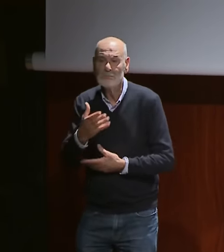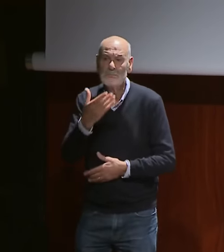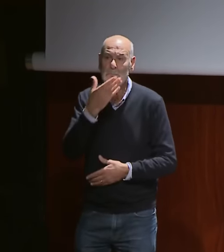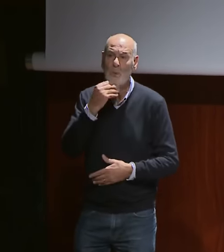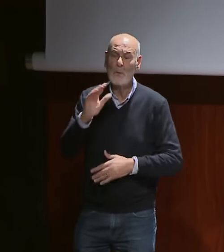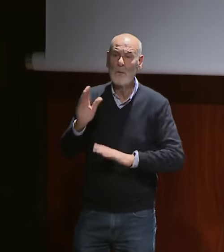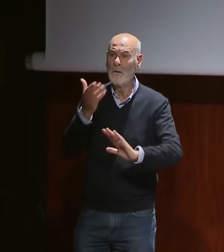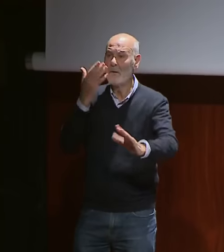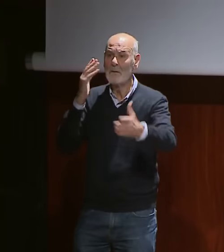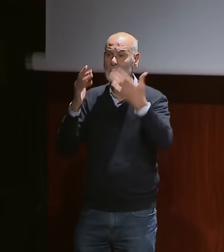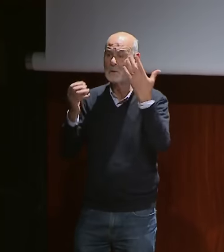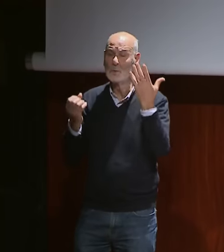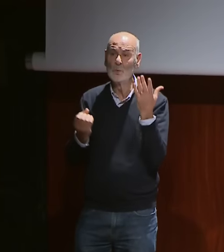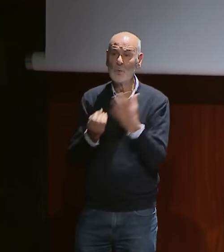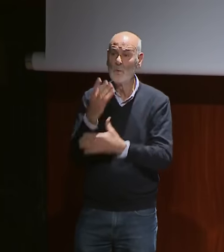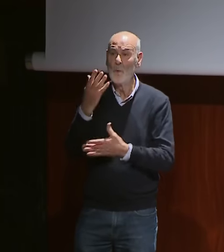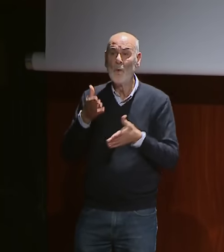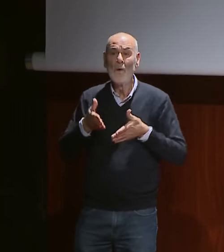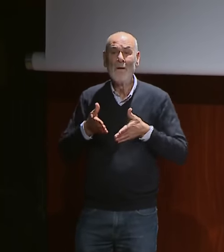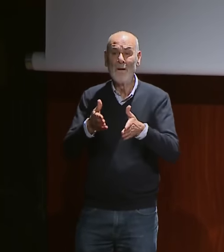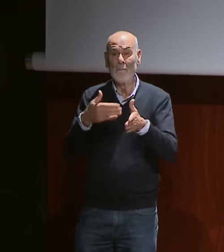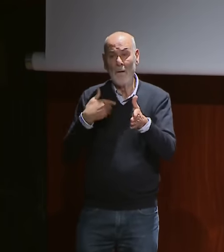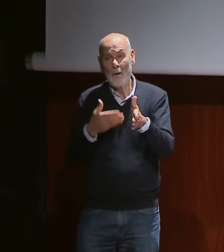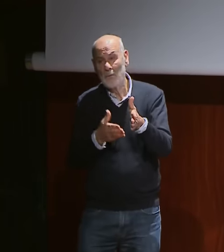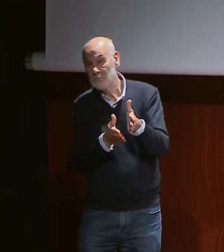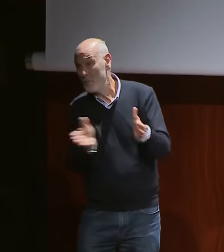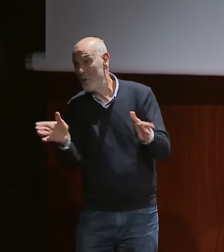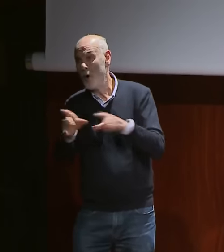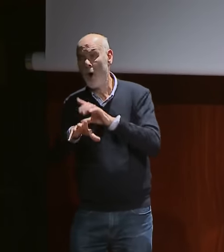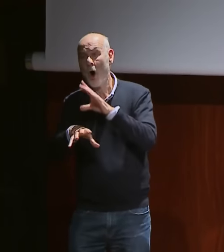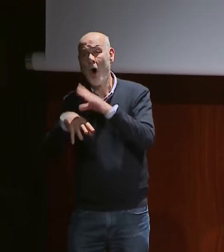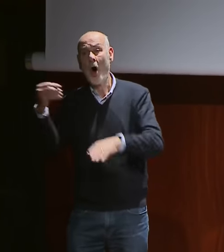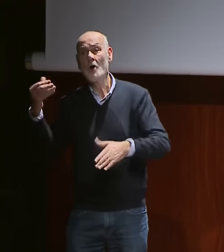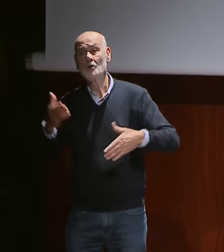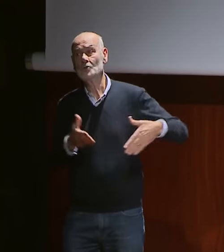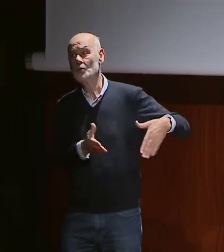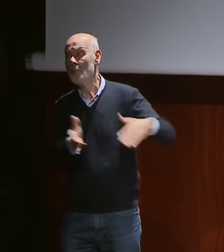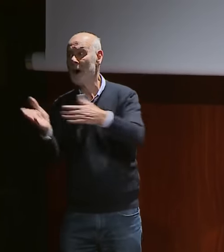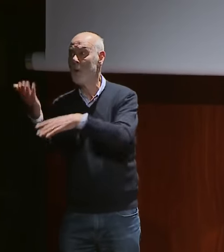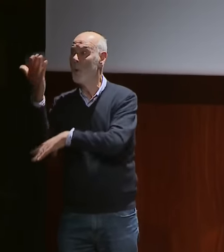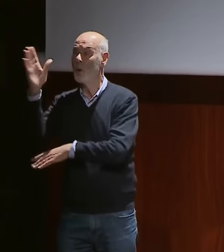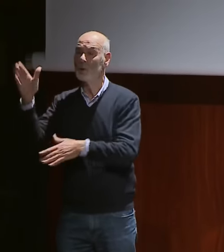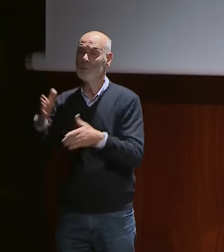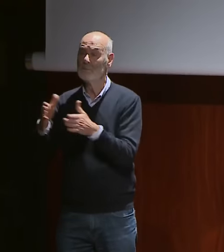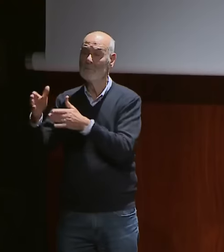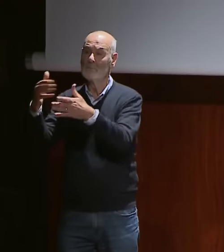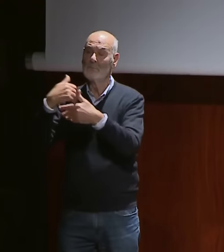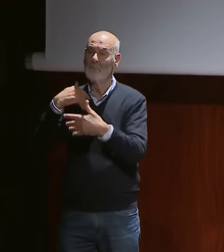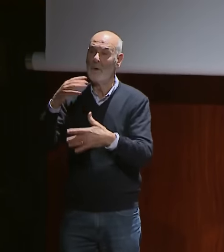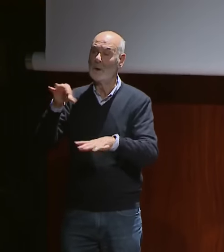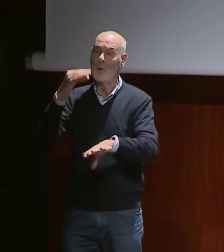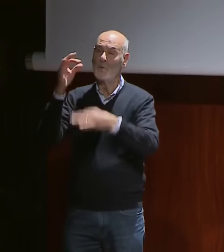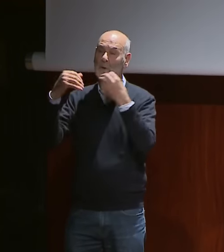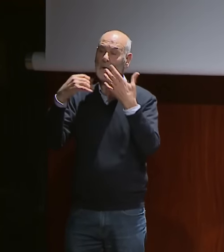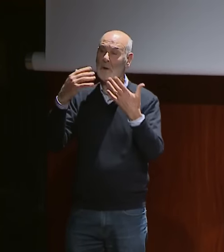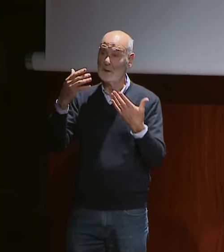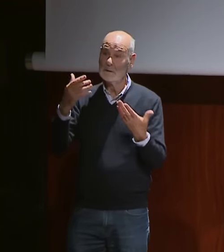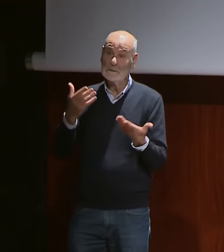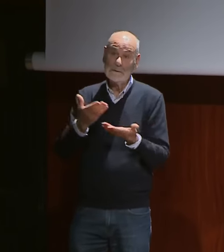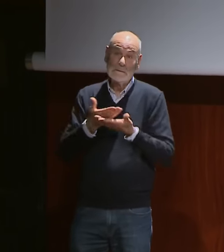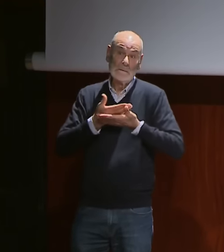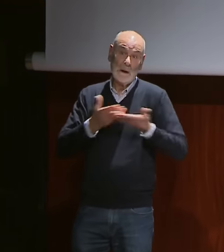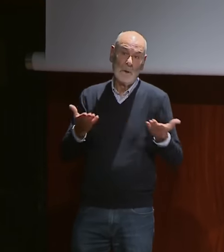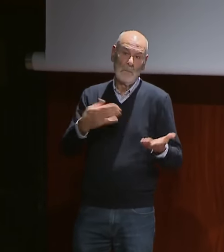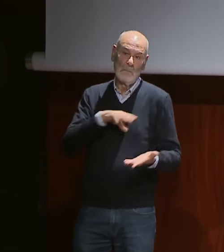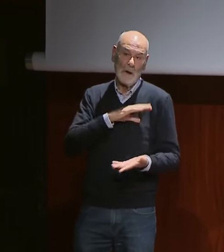Alors, c'est vrai que voilà, pour moi, ça a été un parcours